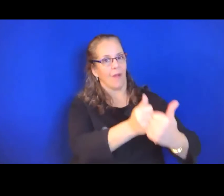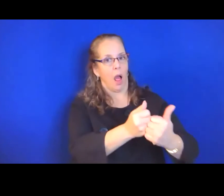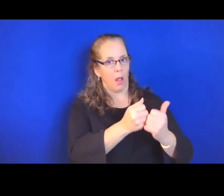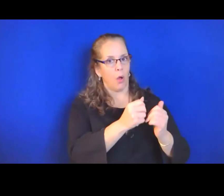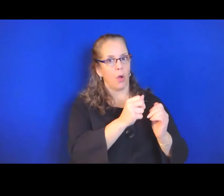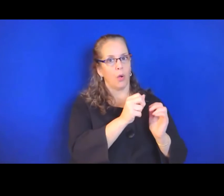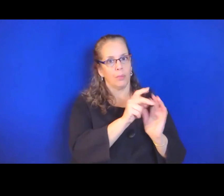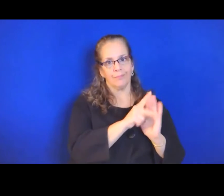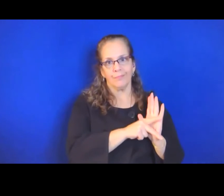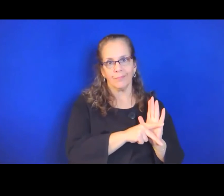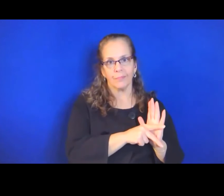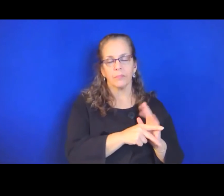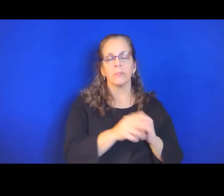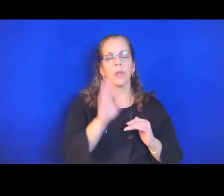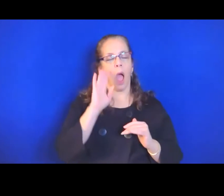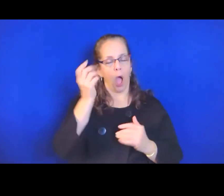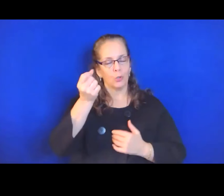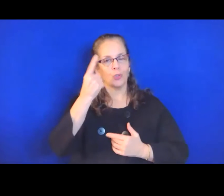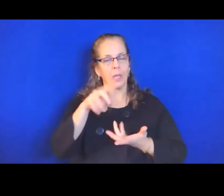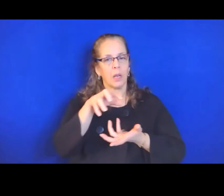过不是零。